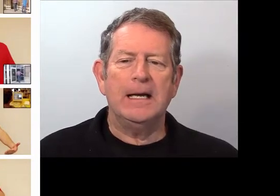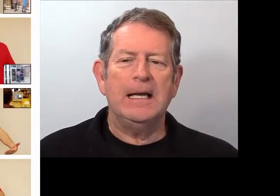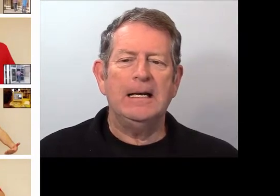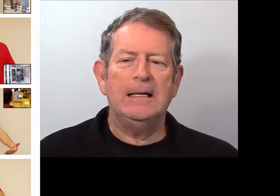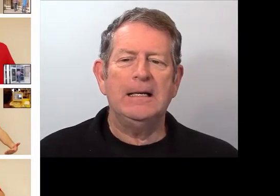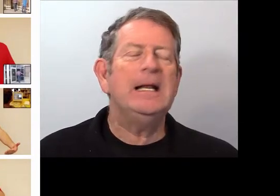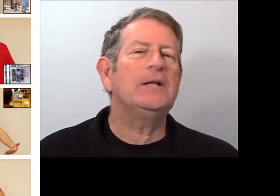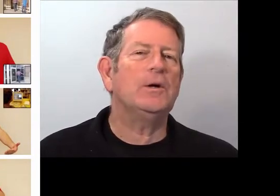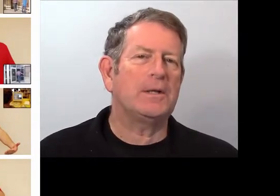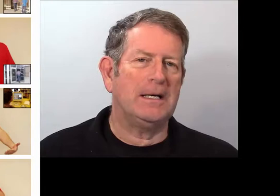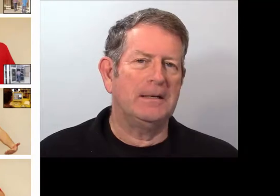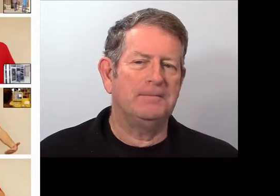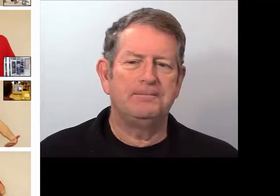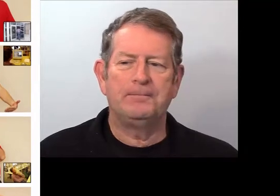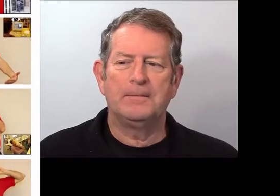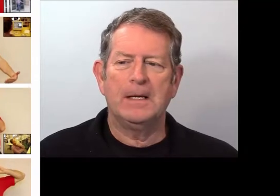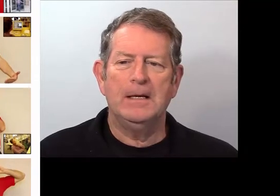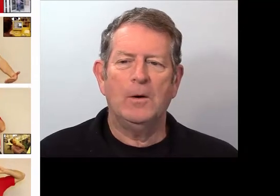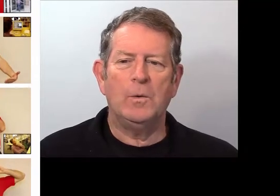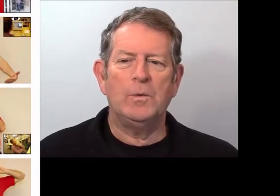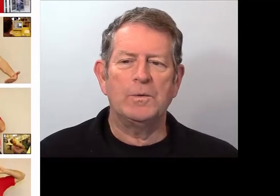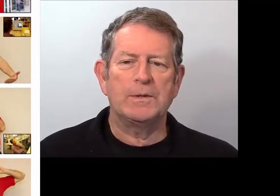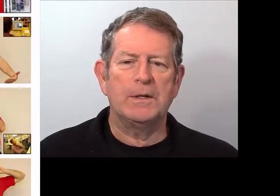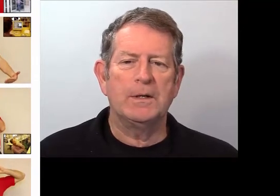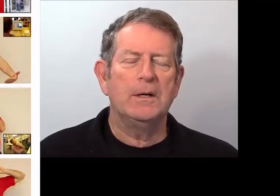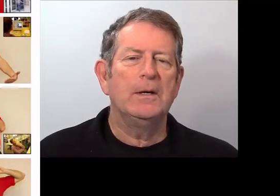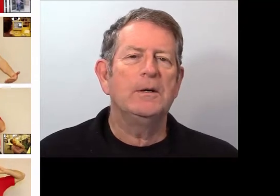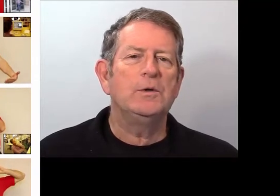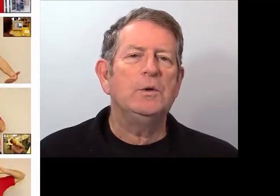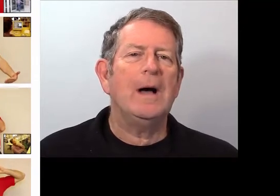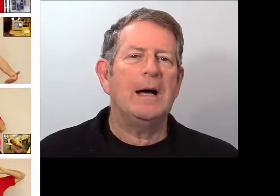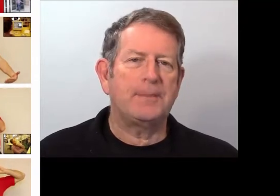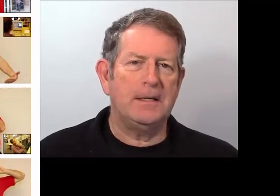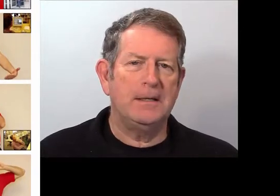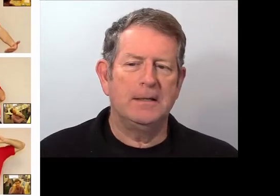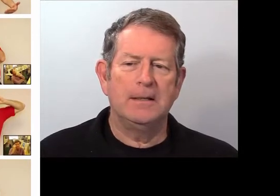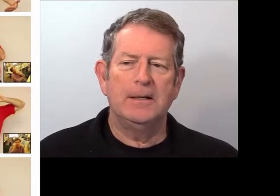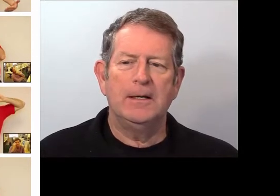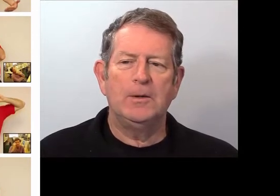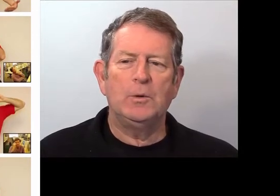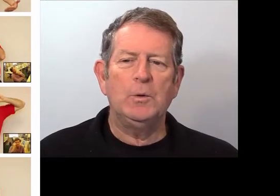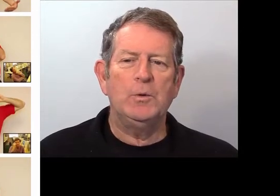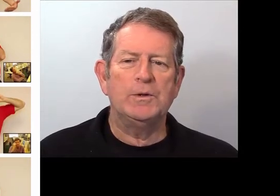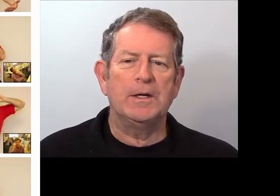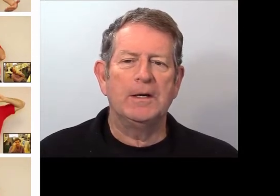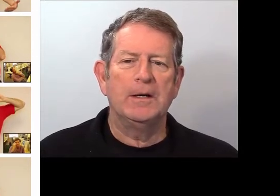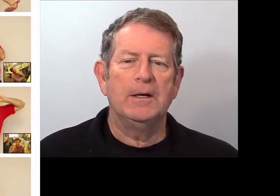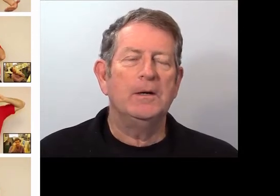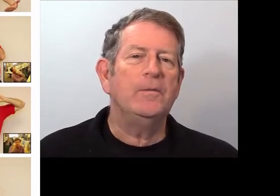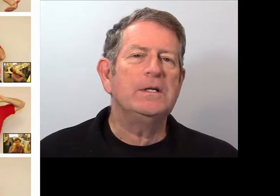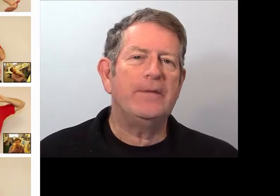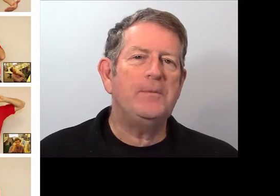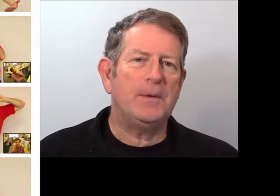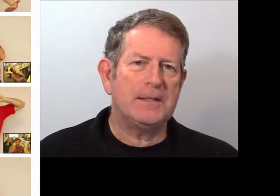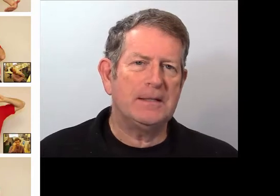il est entré 11 tu as appris 12 vous avez pensé